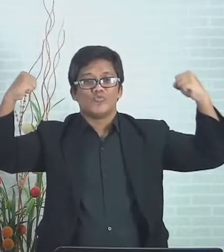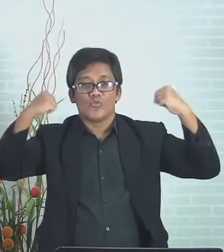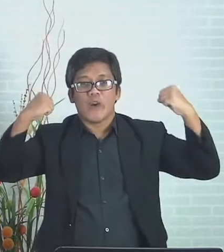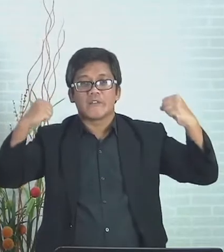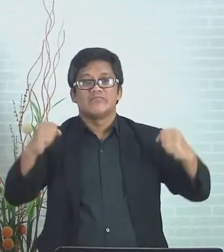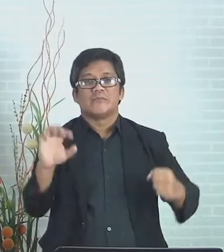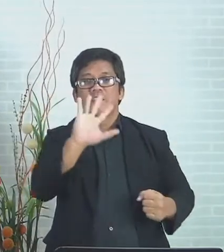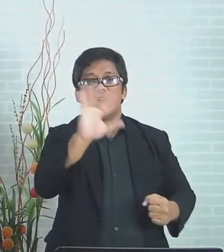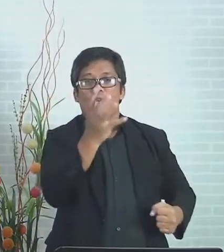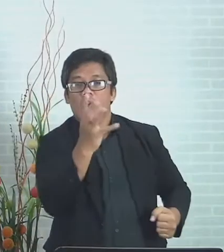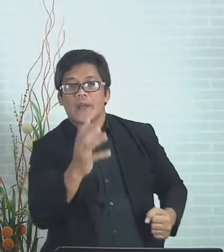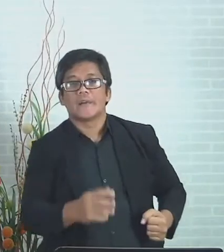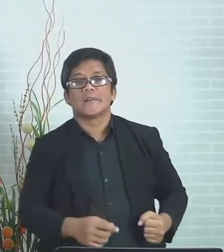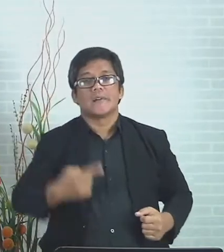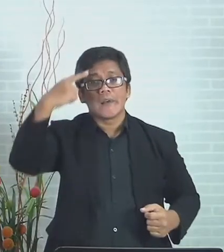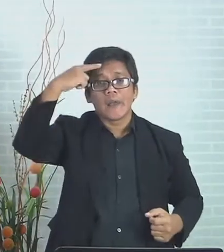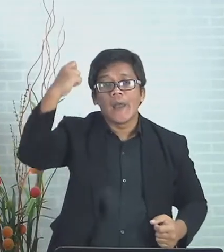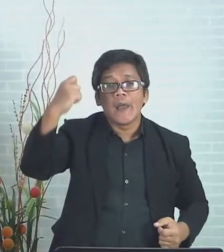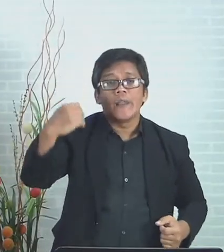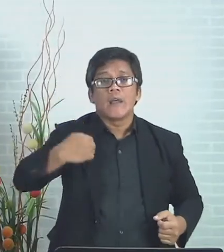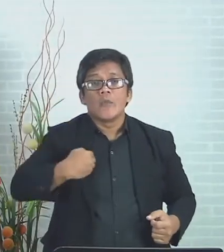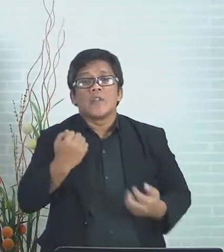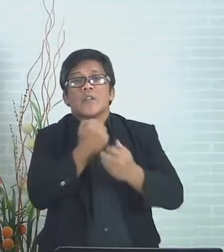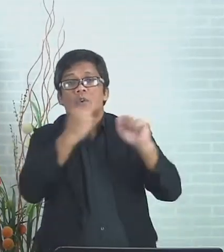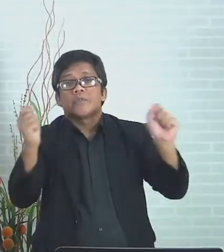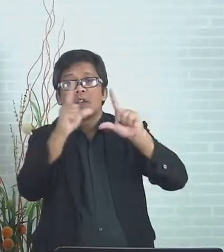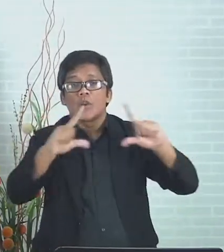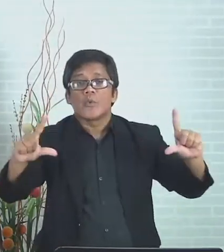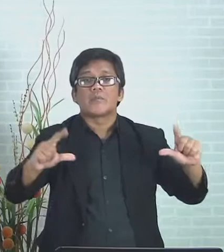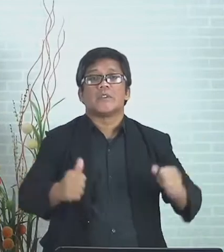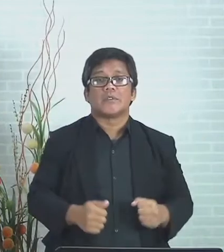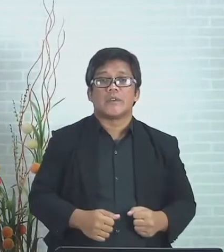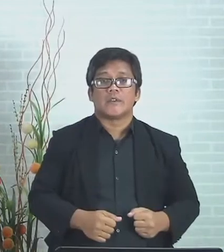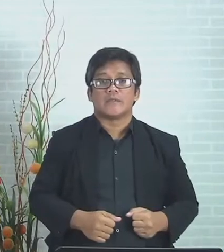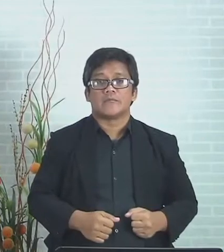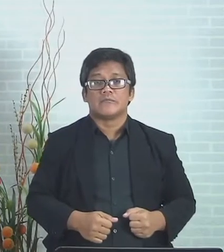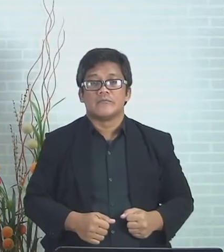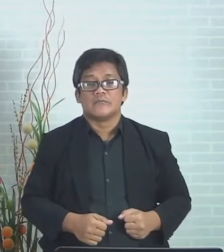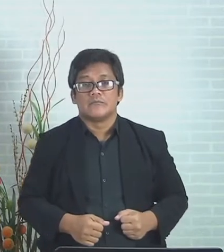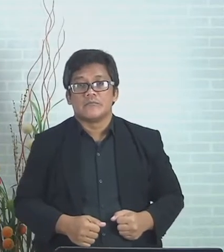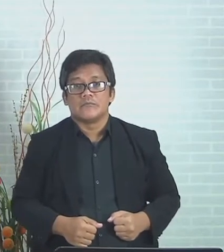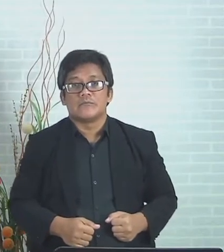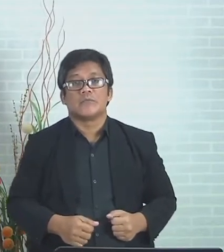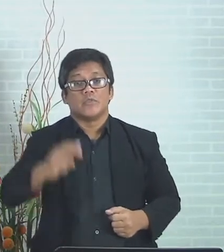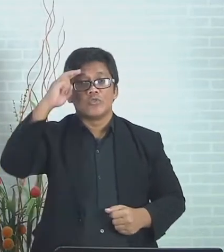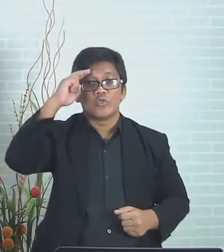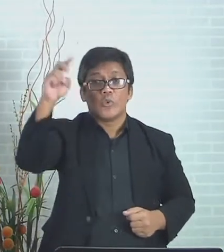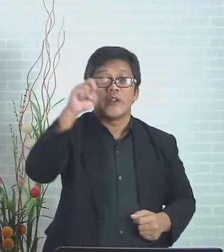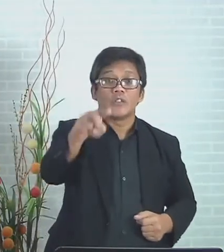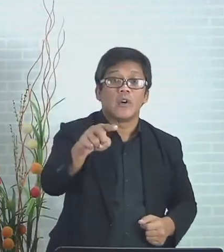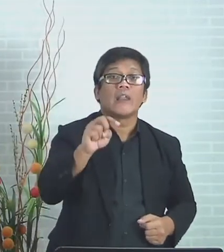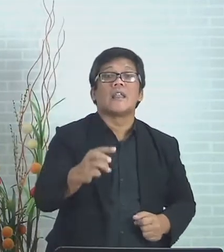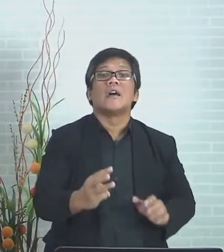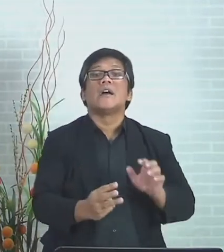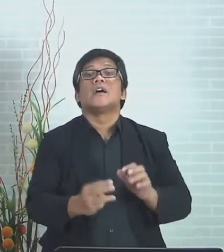ya Kenapa karena dia punya kekuatan lebih Hai dan digambarkan lah di sana Mungkin Tuhan kita itu